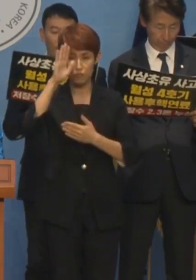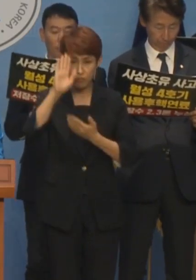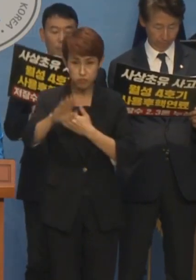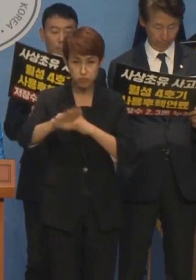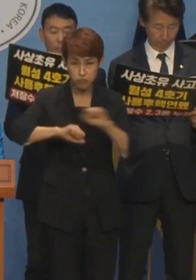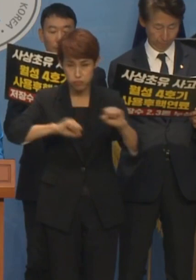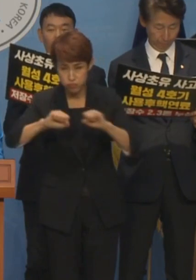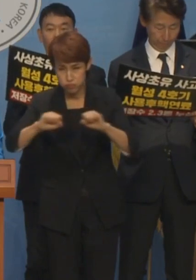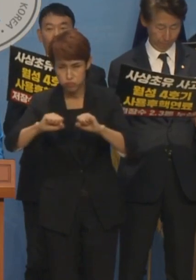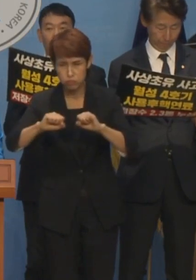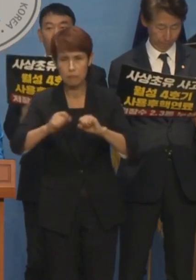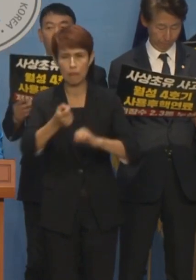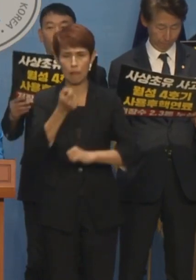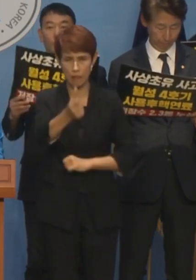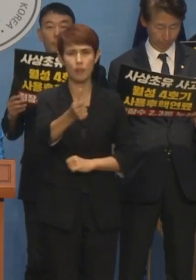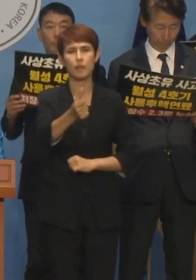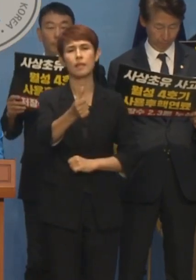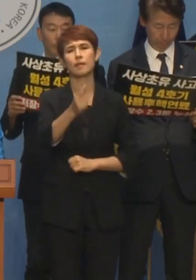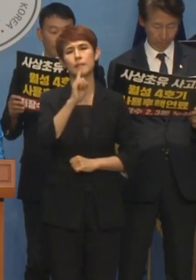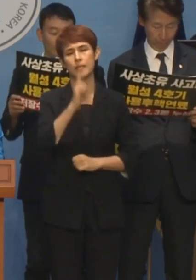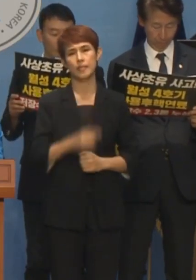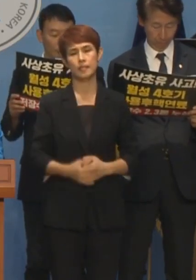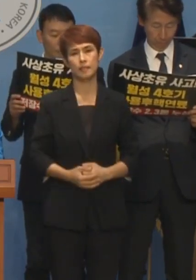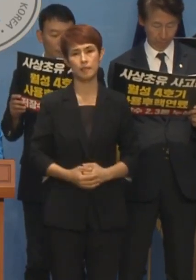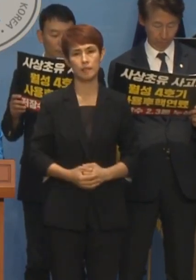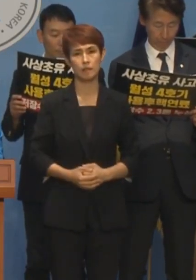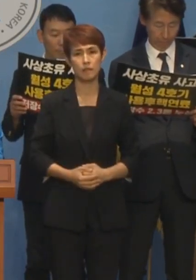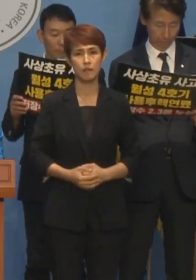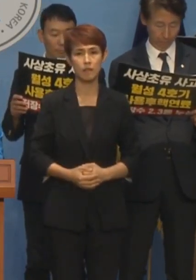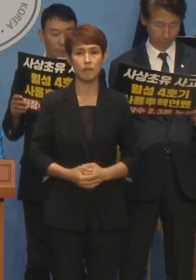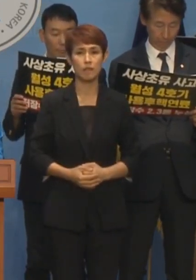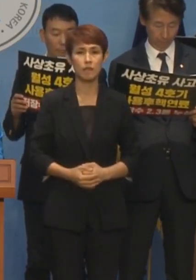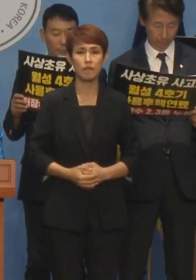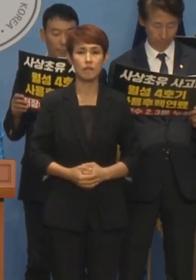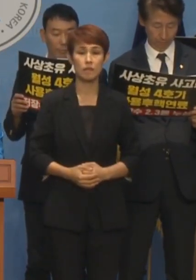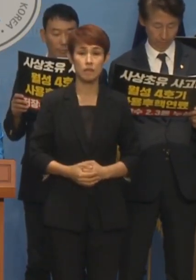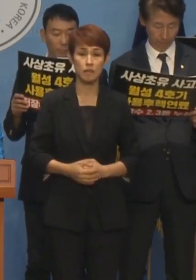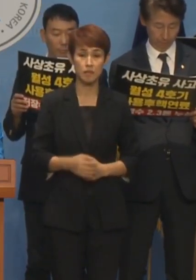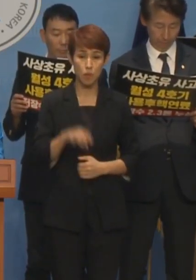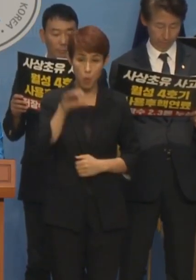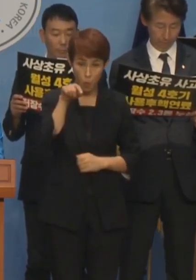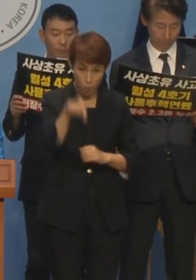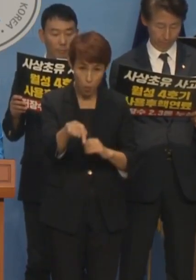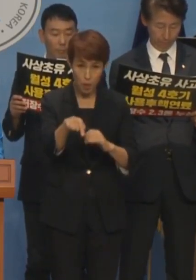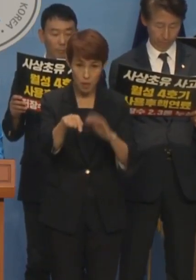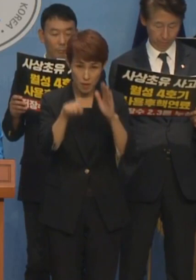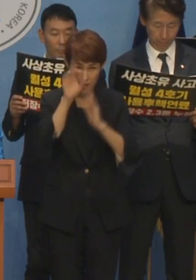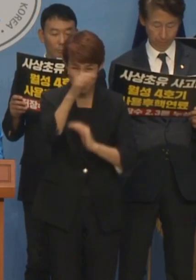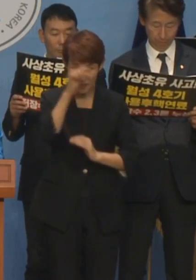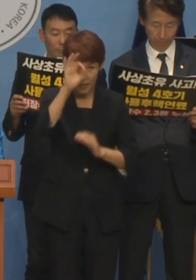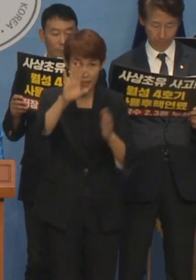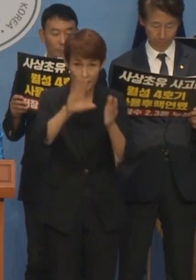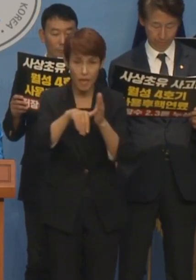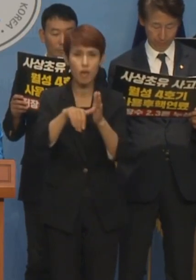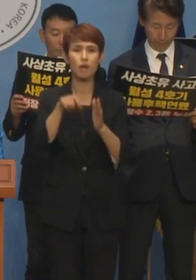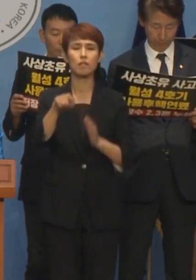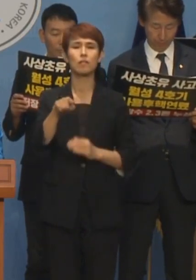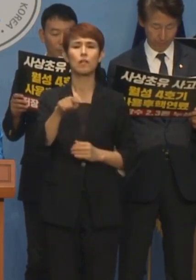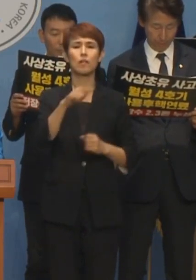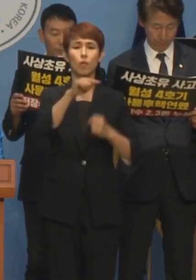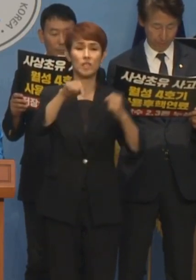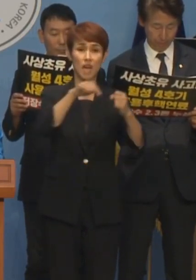미진하였음을 여실히 보여주고 있습니다. 당시 현장 확인 과정에서 한국수력원자력은